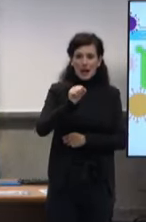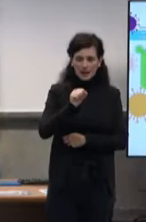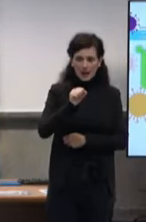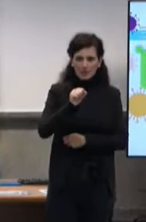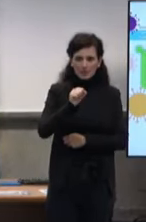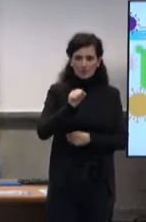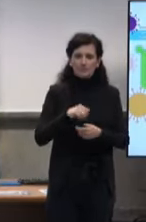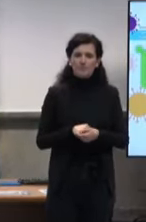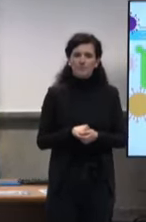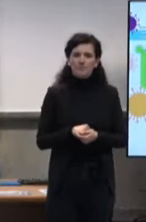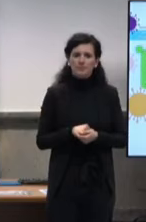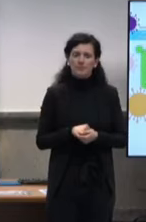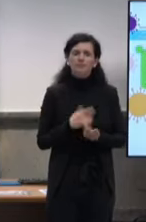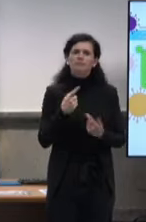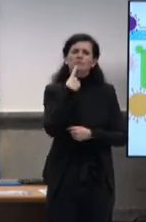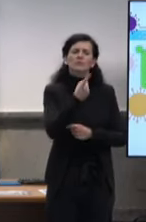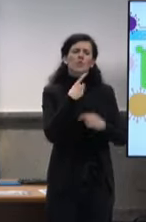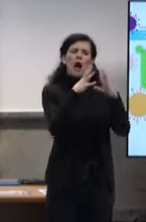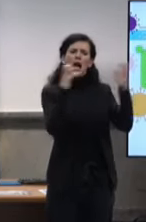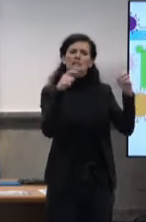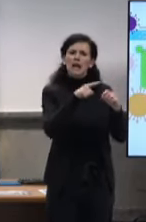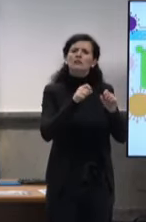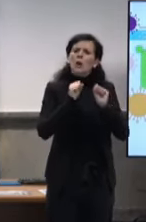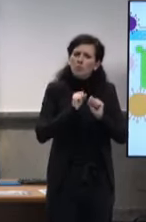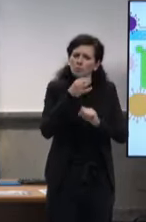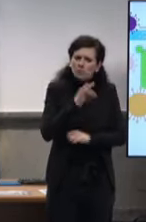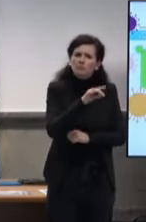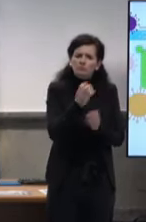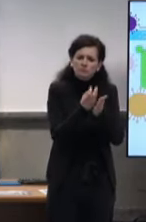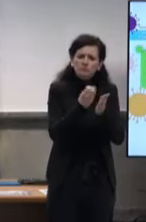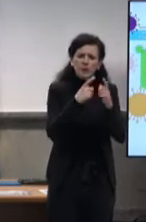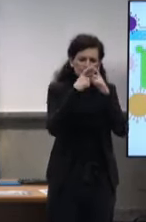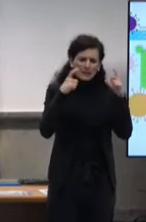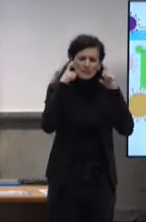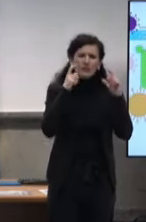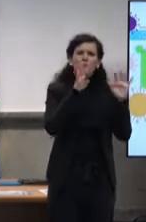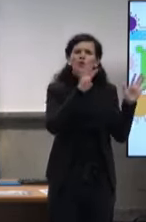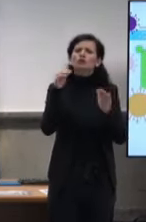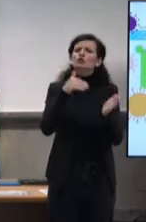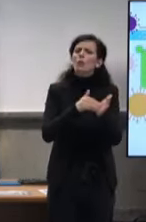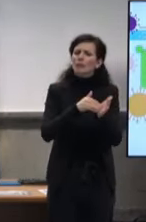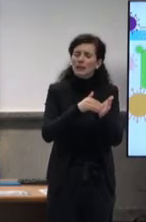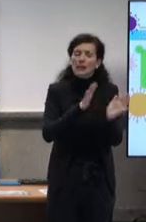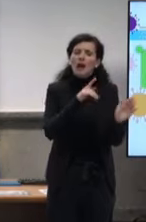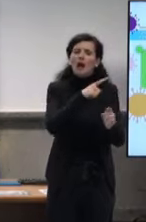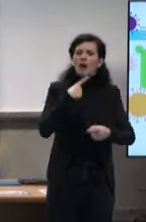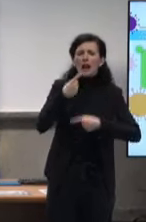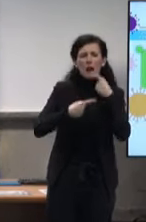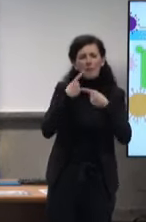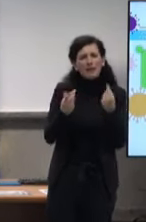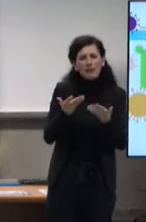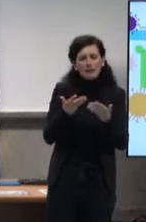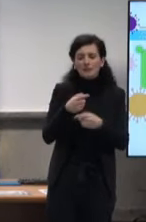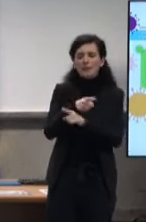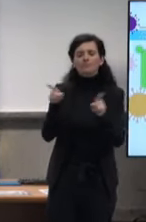in grado di produrre e 900mila mascherine ma ha lamentato la burocrazia del